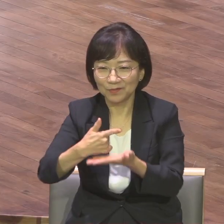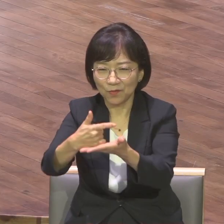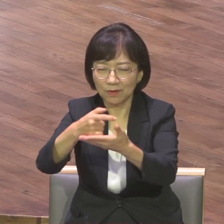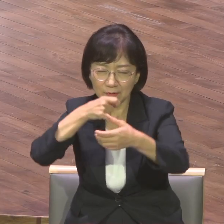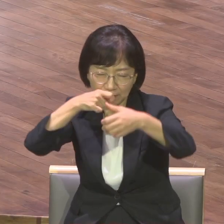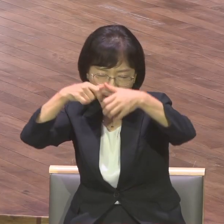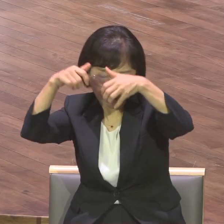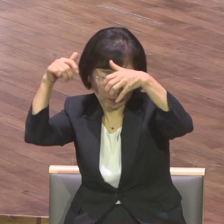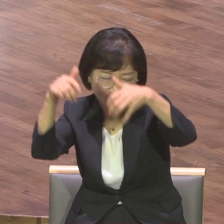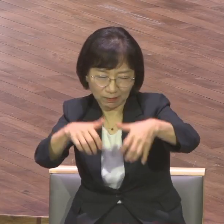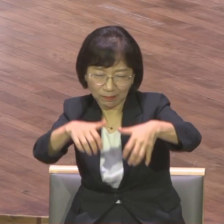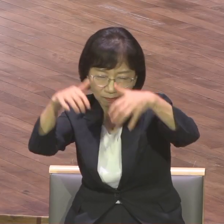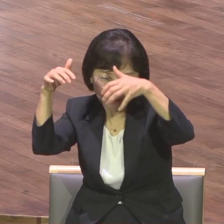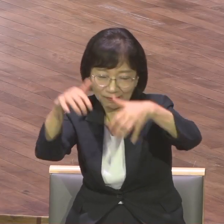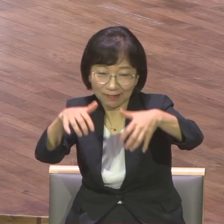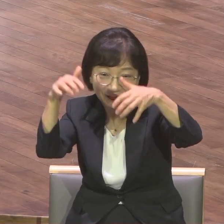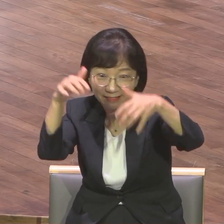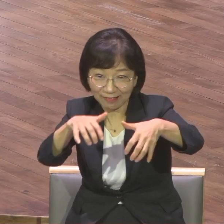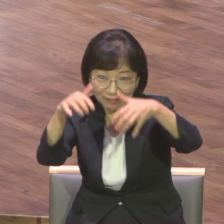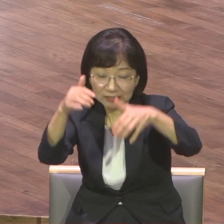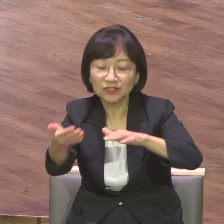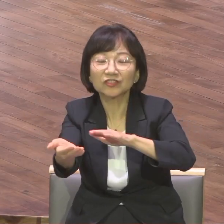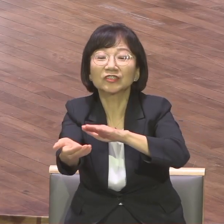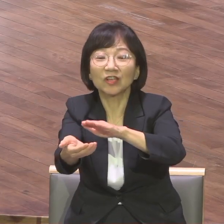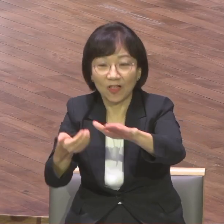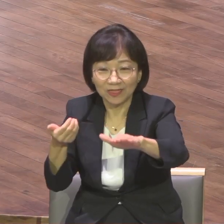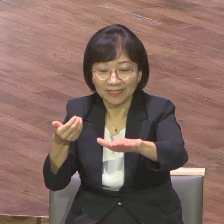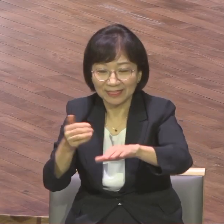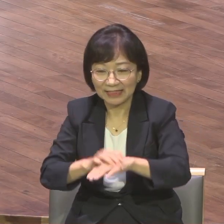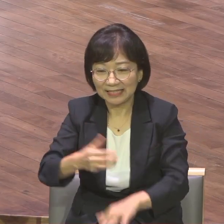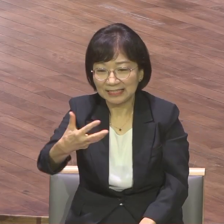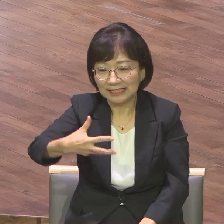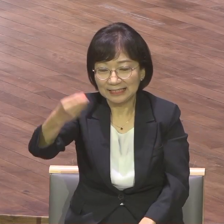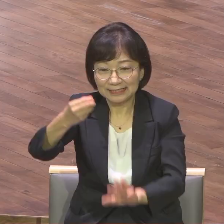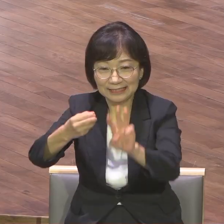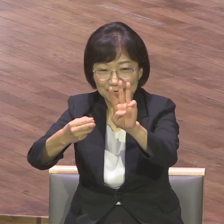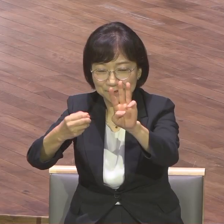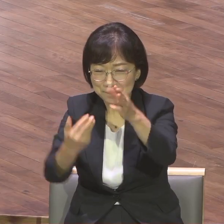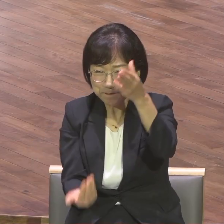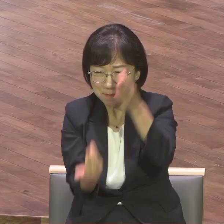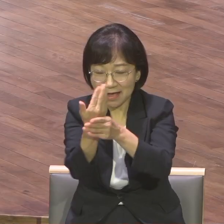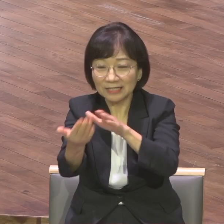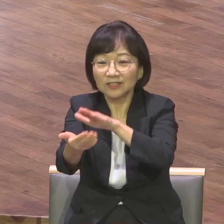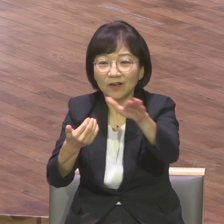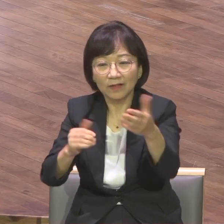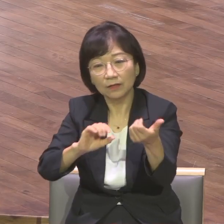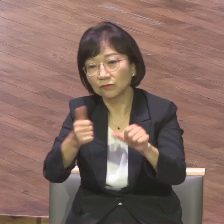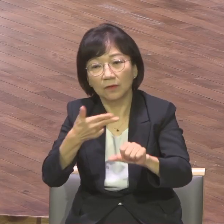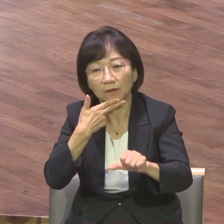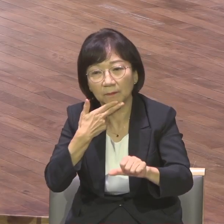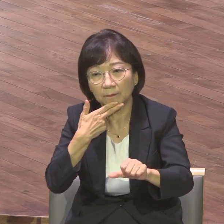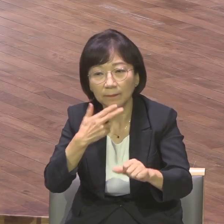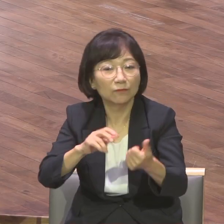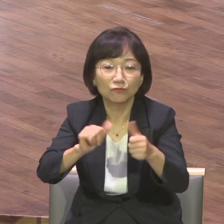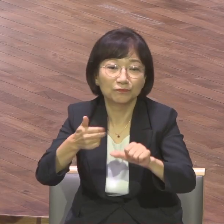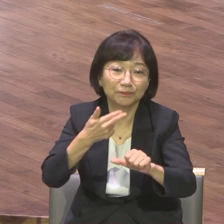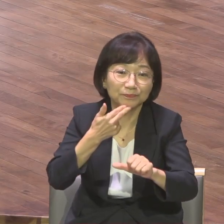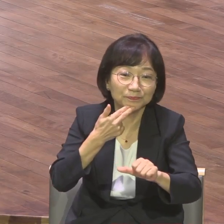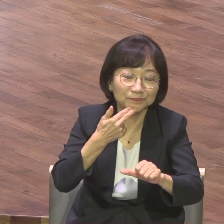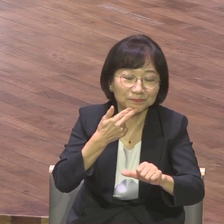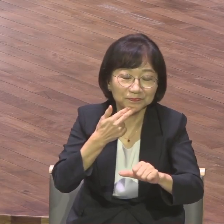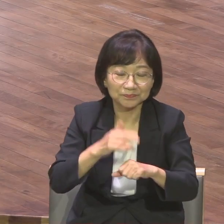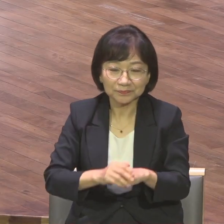노아홍수 이전에, 그러니까 창세기 3장 이전에는 죽음이 없었어요. 죽는 닭이 없었어요.